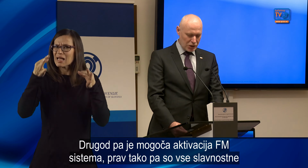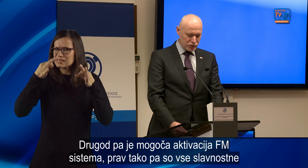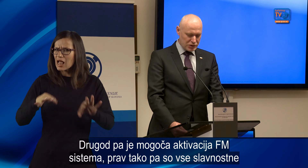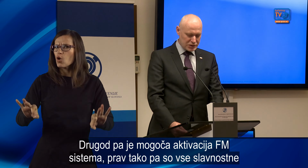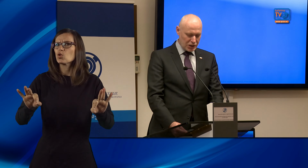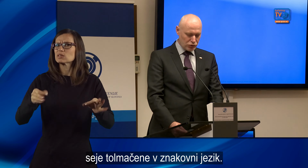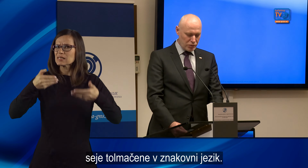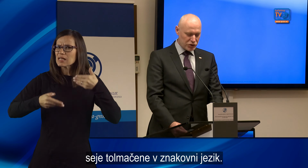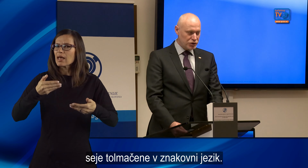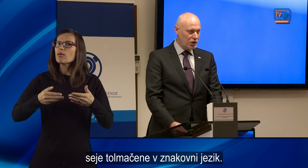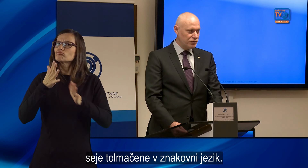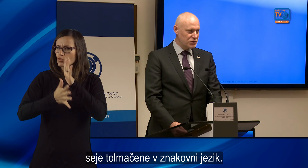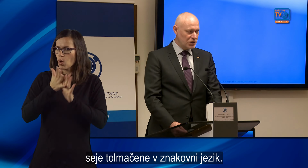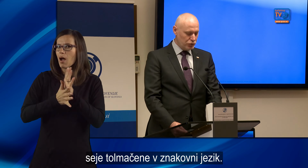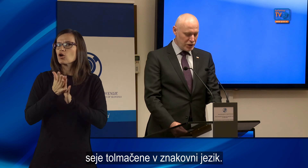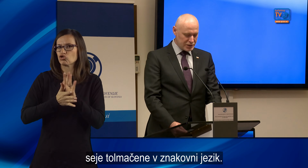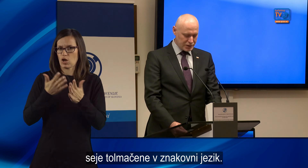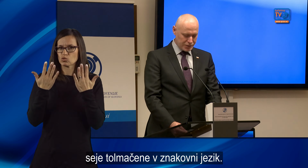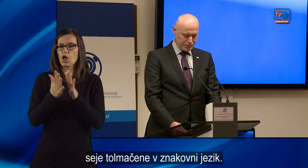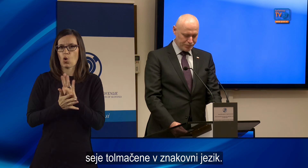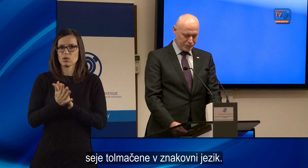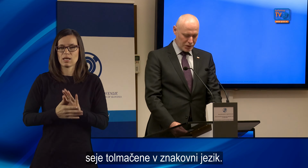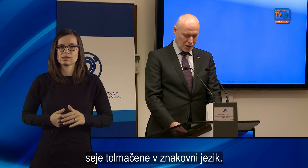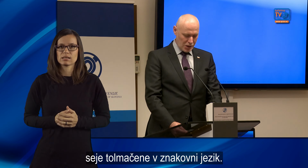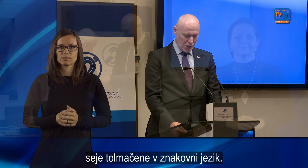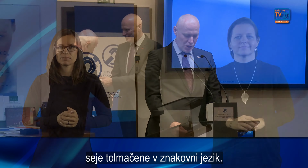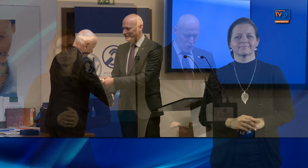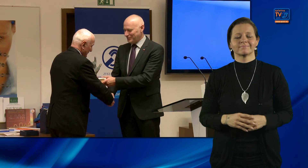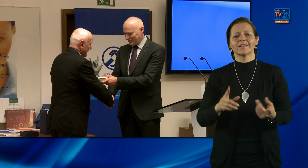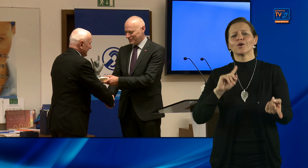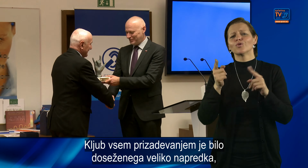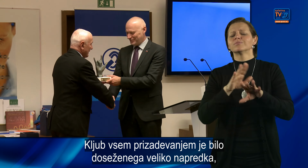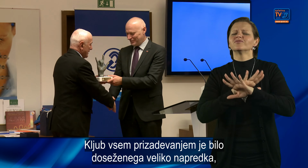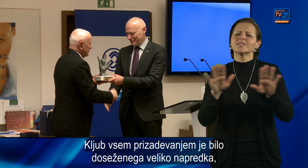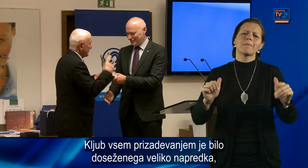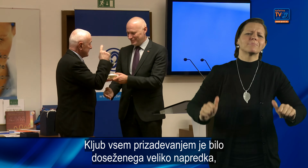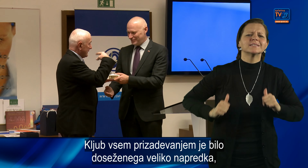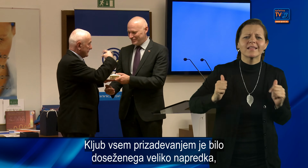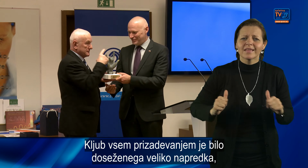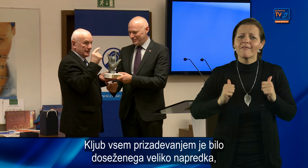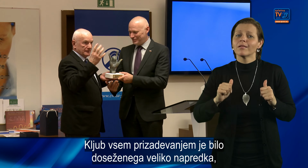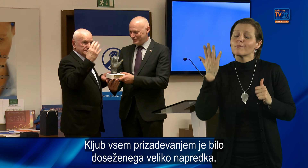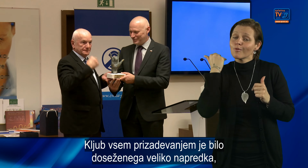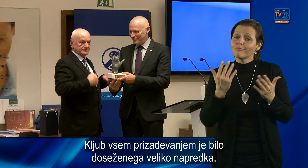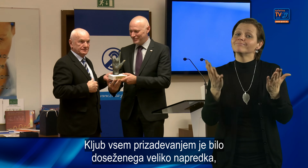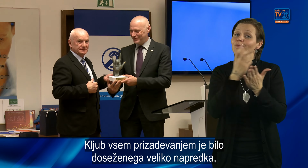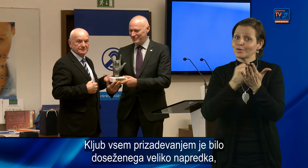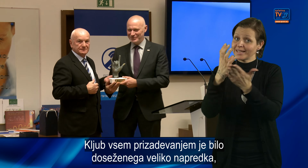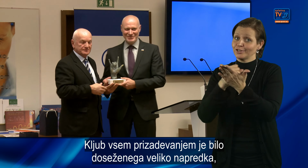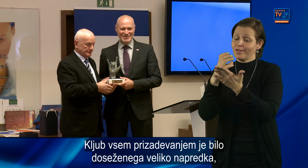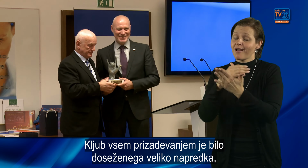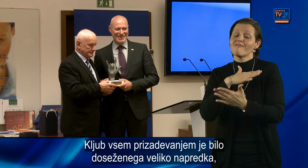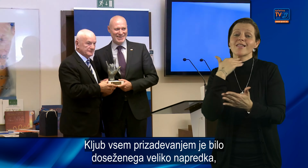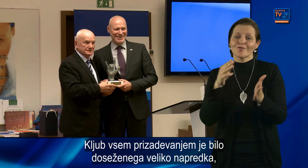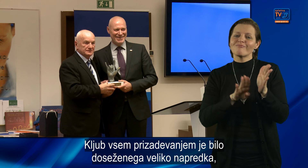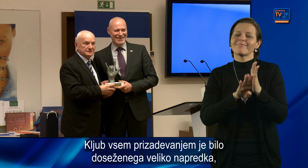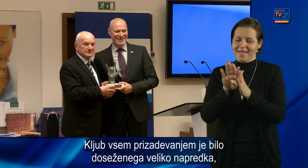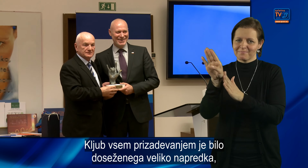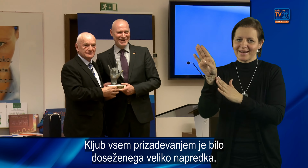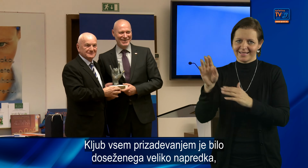vse slavnostne seje tolmačene v znakovni jezik. Kljub vsem prizadevanjem je bilo doseženega veliko